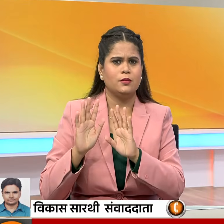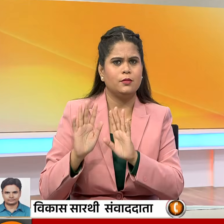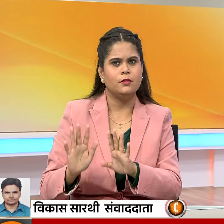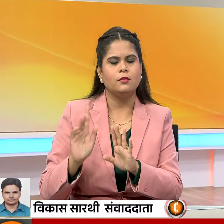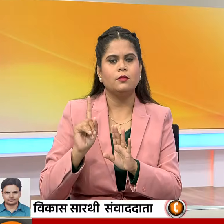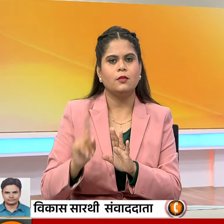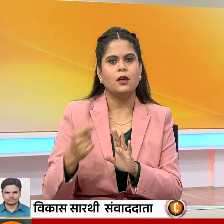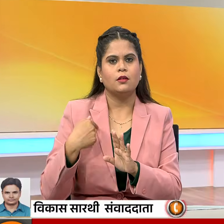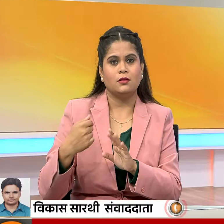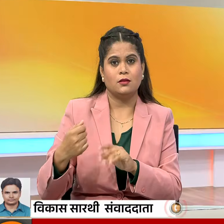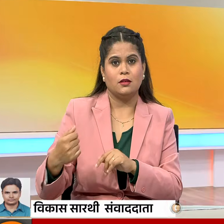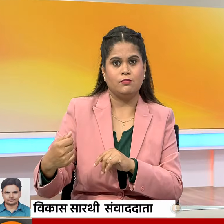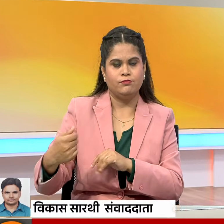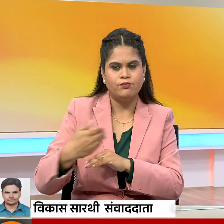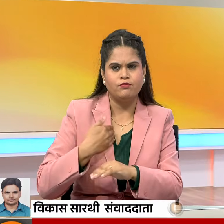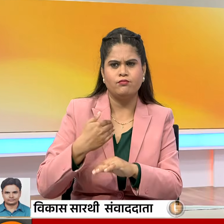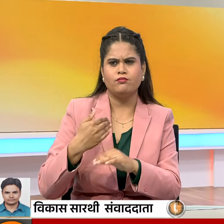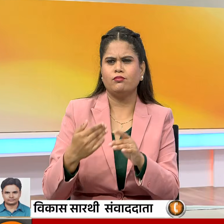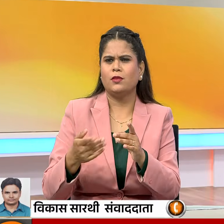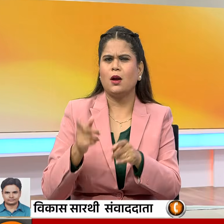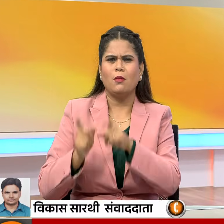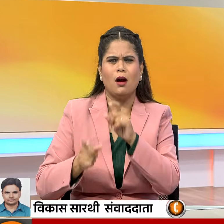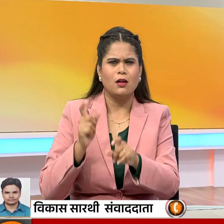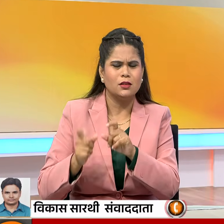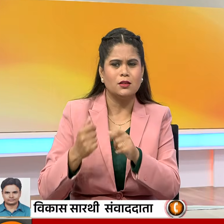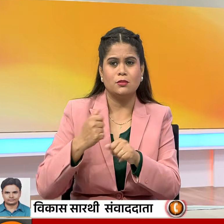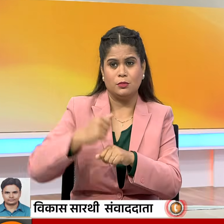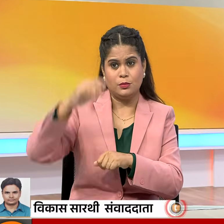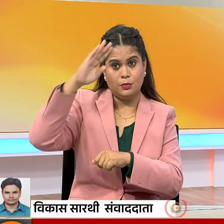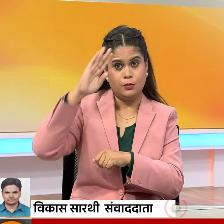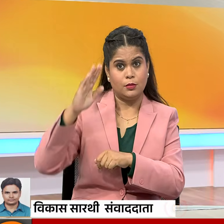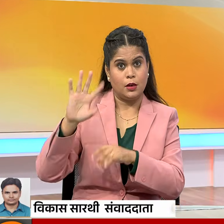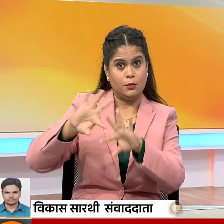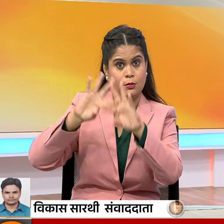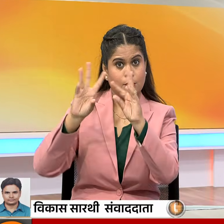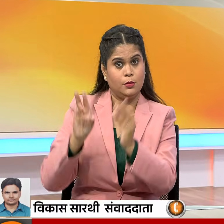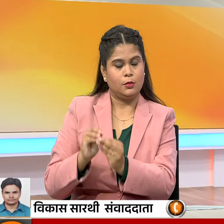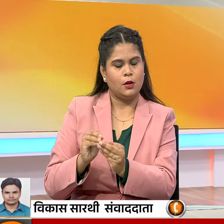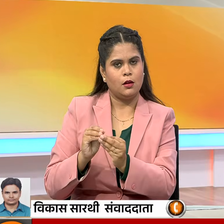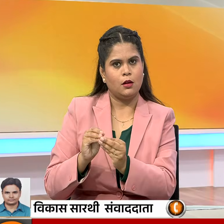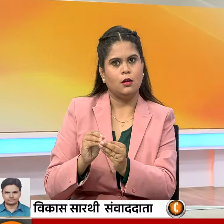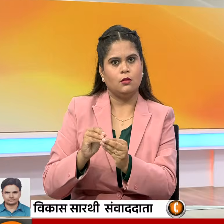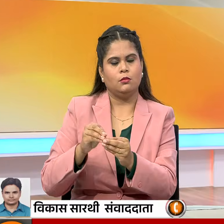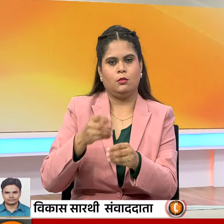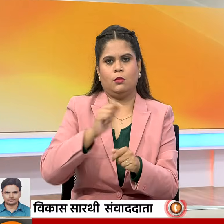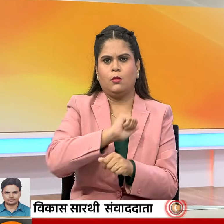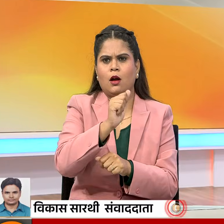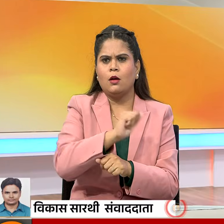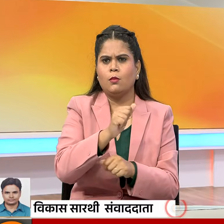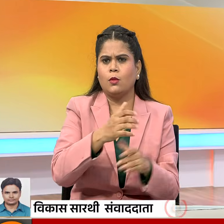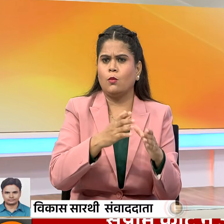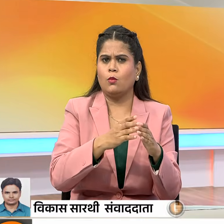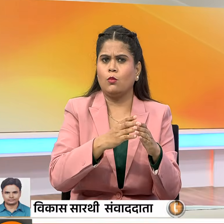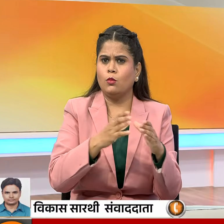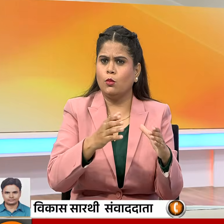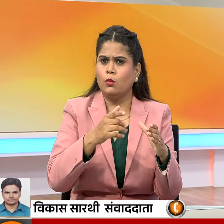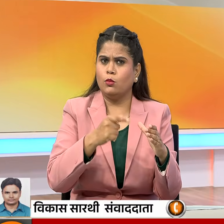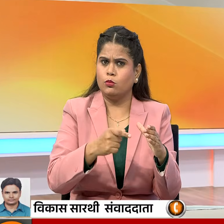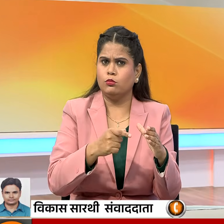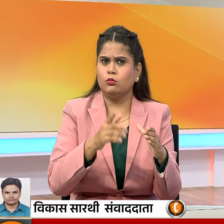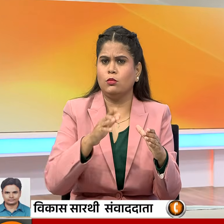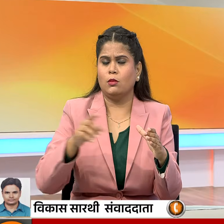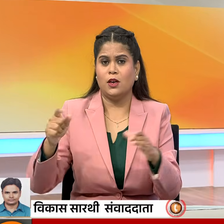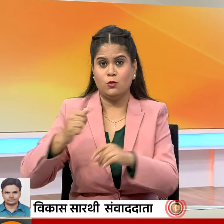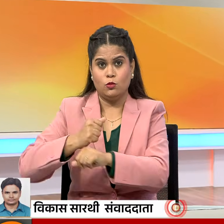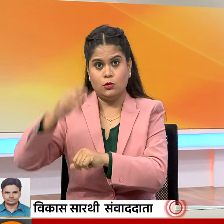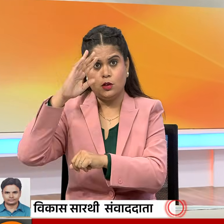हमला हुआ, घायल पुलिसकर्मियों की संख्या प्रदर्शनकारियों की संख्या में कहीं ज्यादा थी, ये पुलिस की तरफ से कहा गया था। और ये भी पुलिस की तरफ